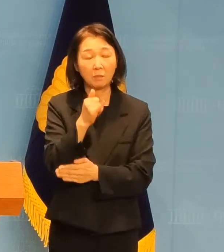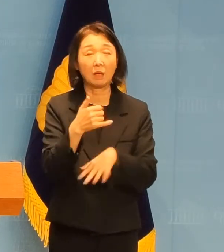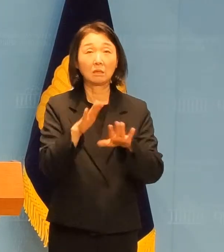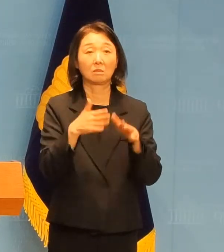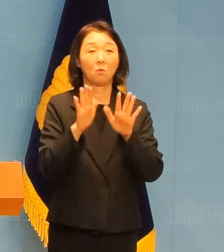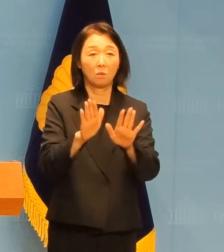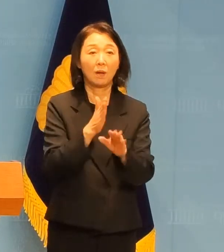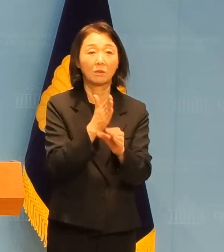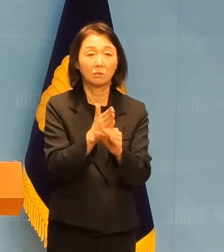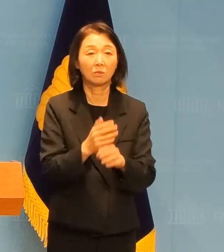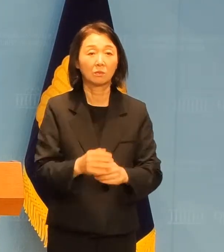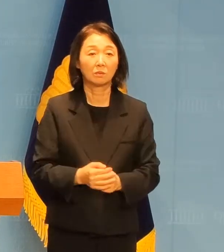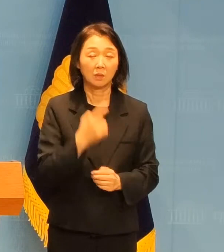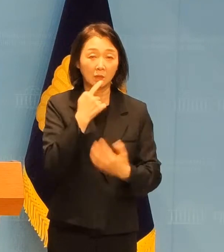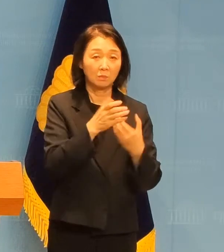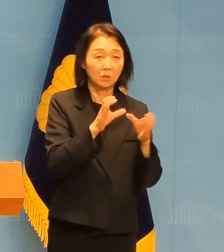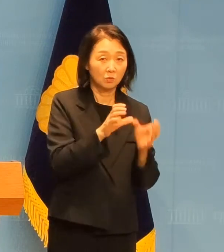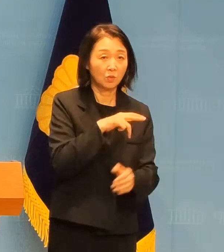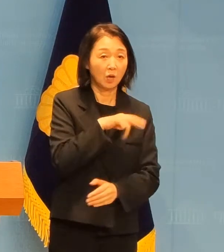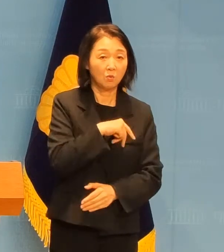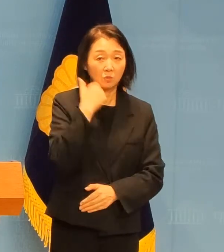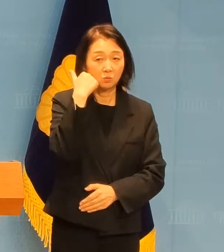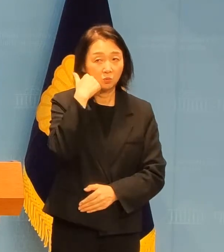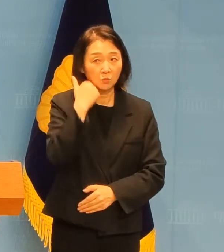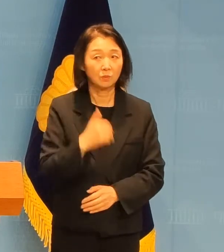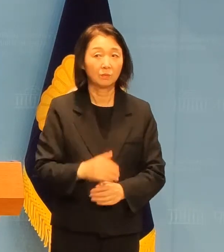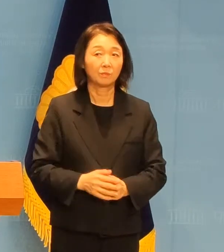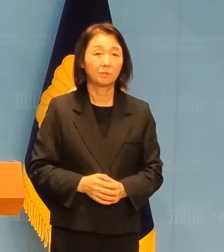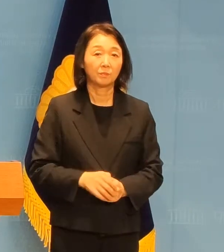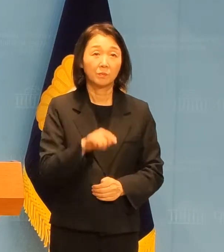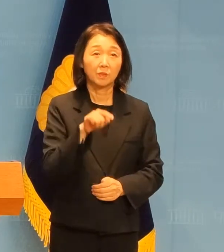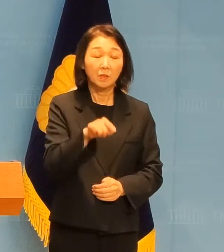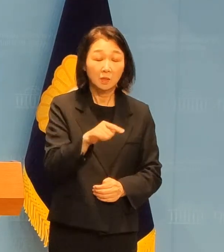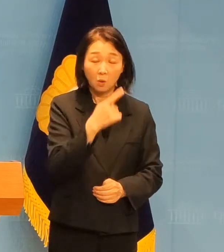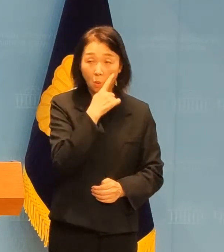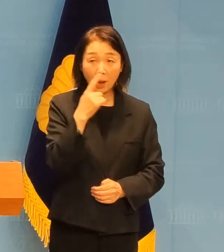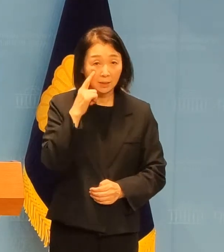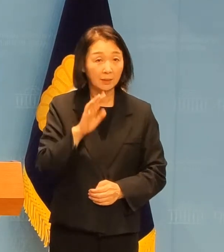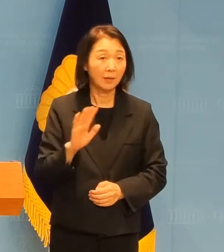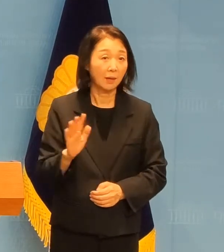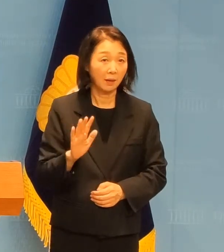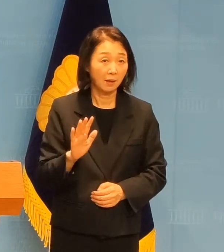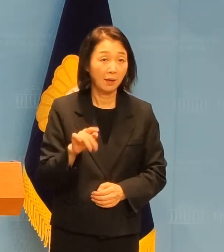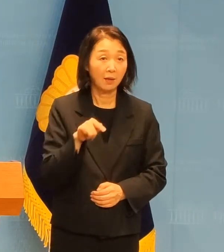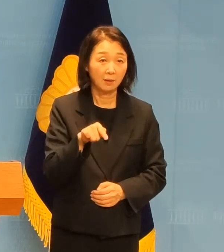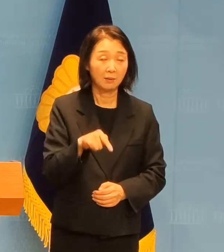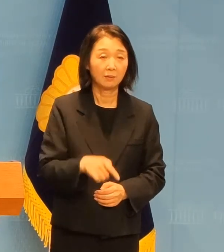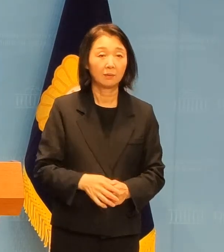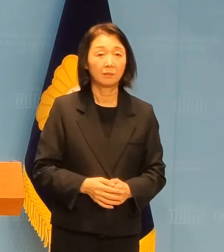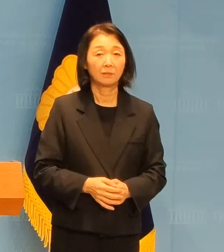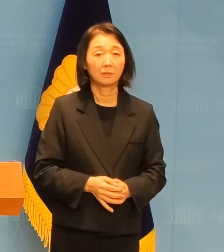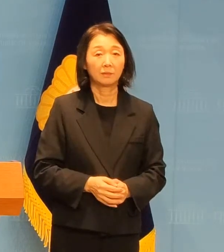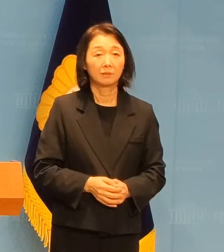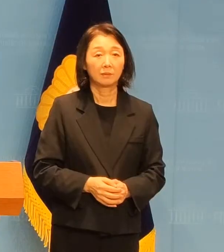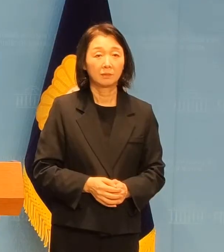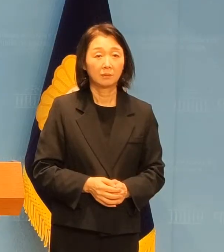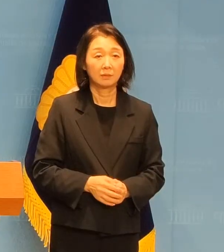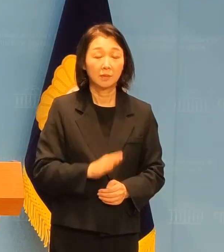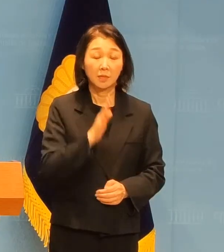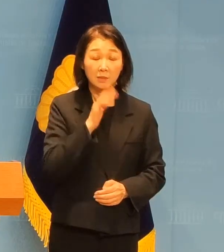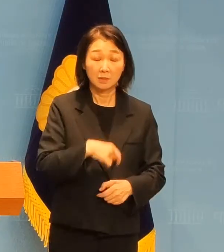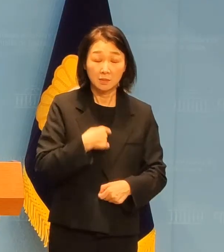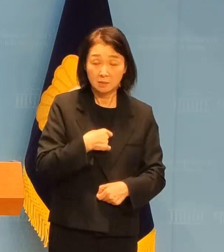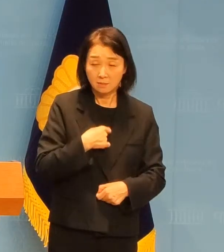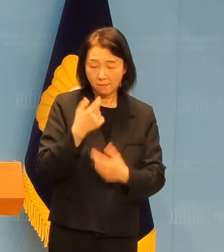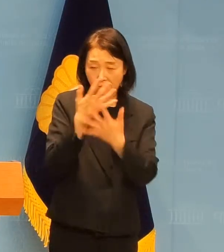있습니다. 더불어민주당 의원 그 누구도 이를 제대로 확인조차 안 했다는 점입니다. 팩트가